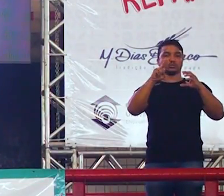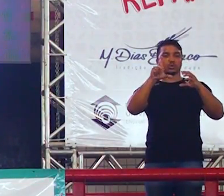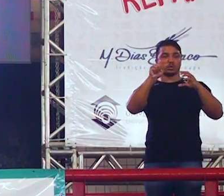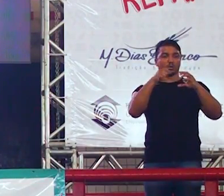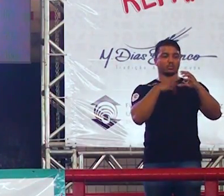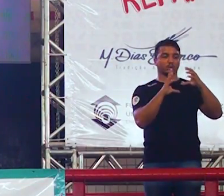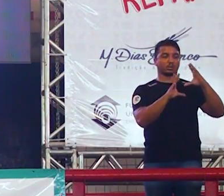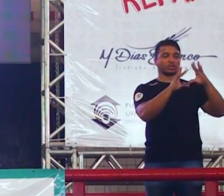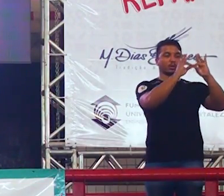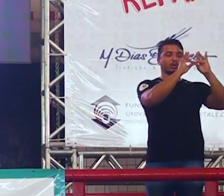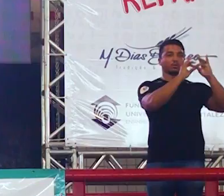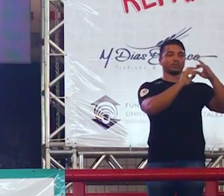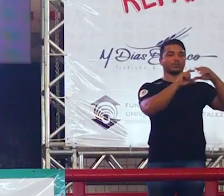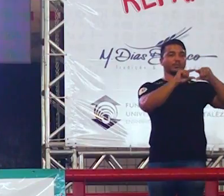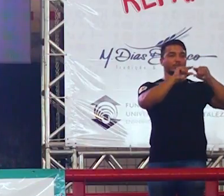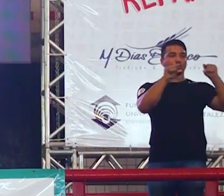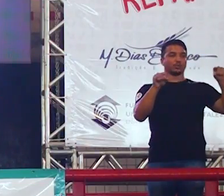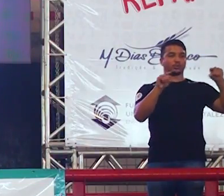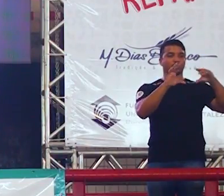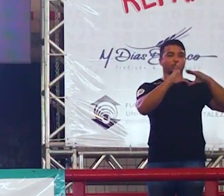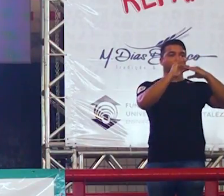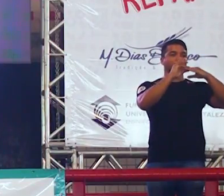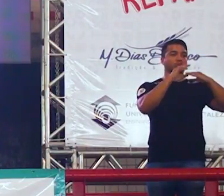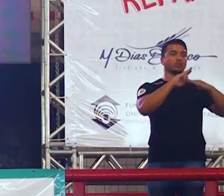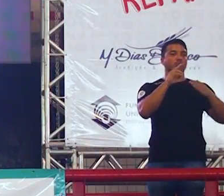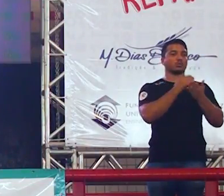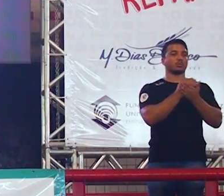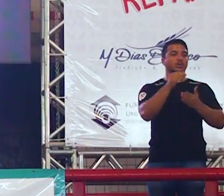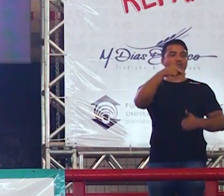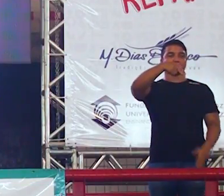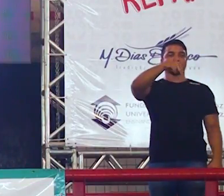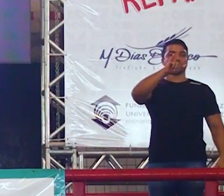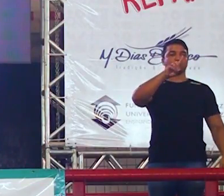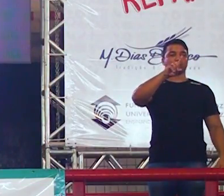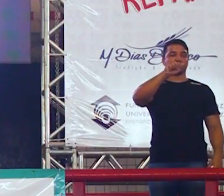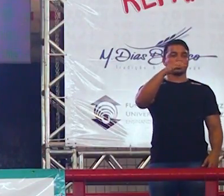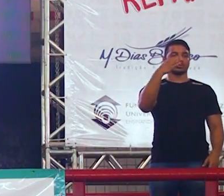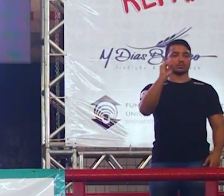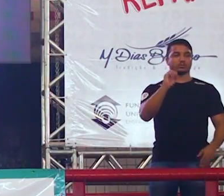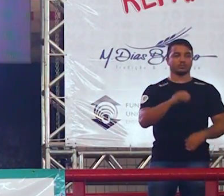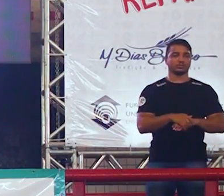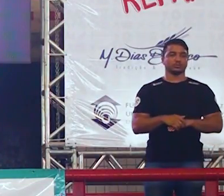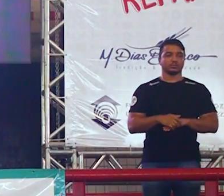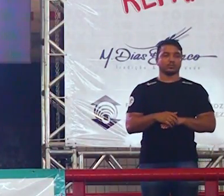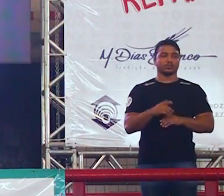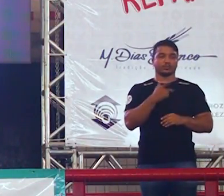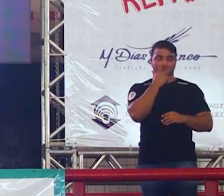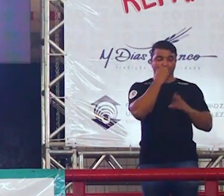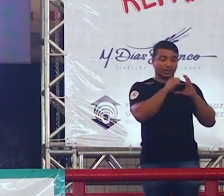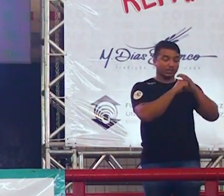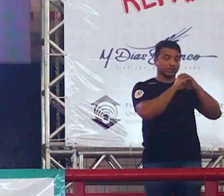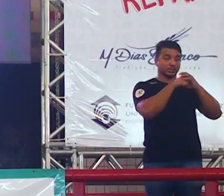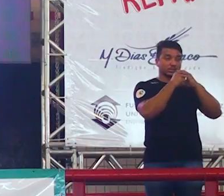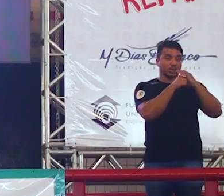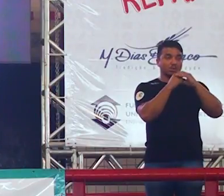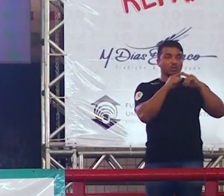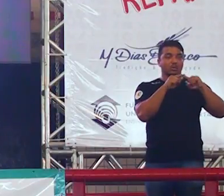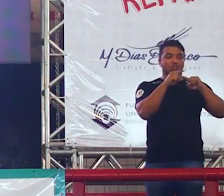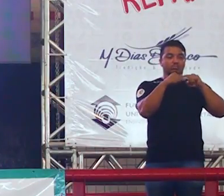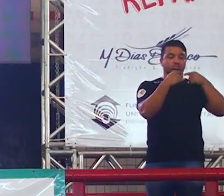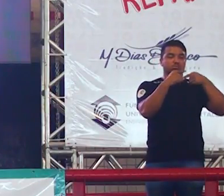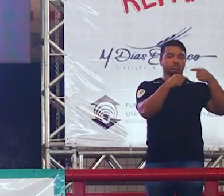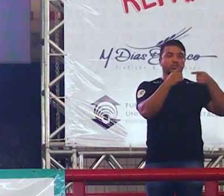na parede do útero. Aí você vai ter a nidação, ok? E a multiplicação das células começa cerca